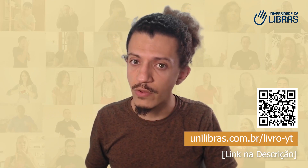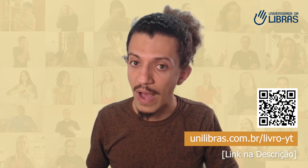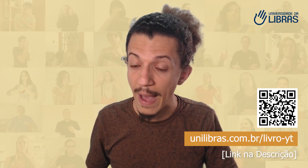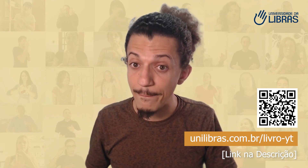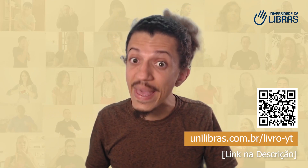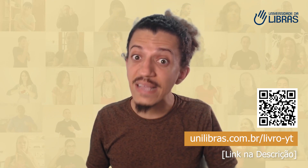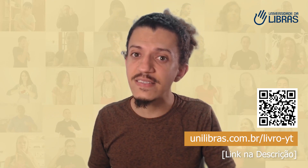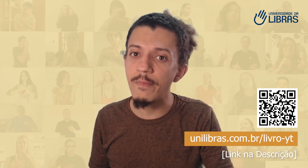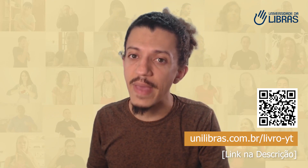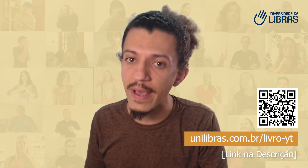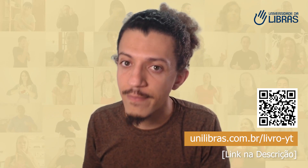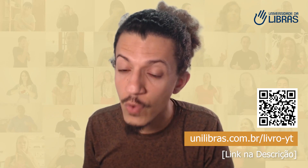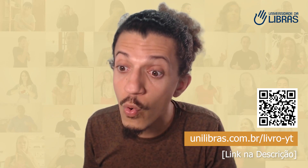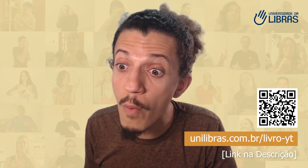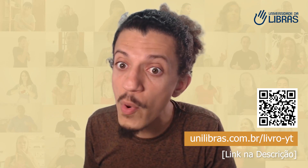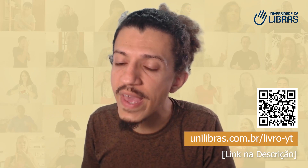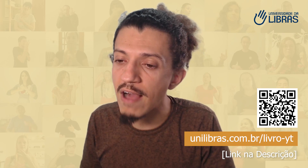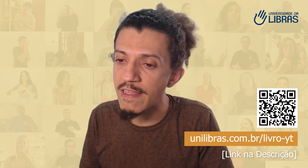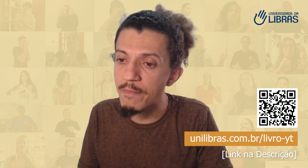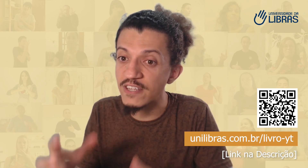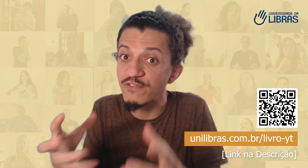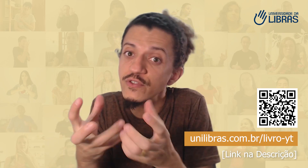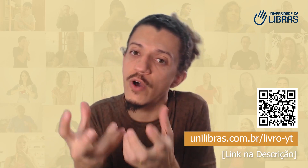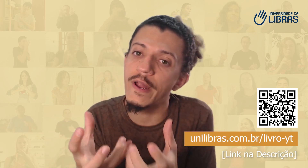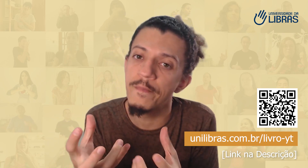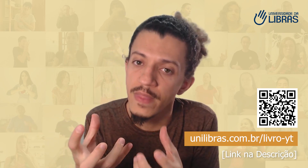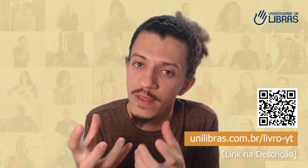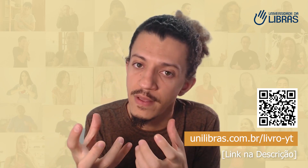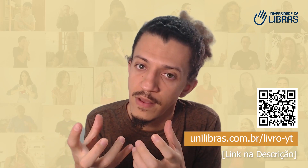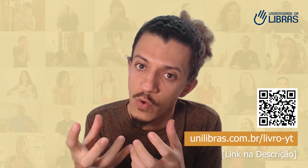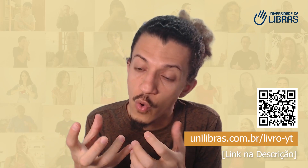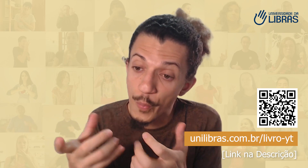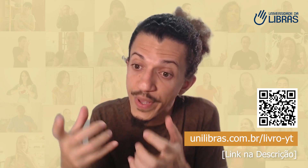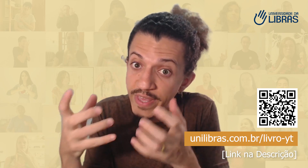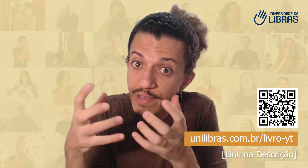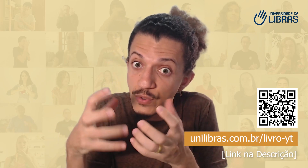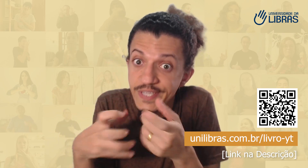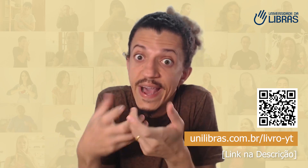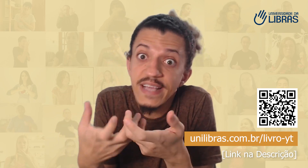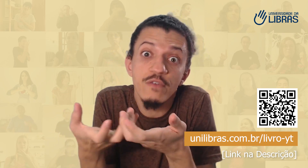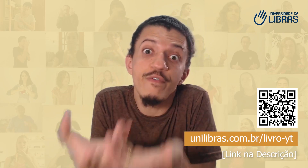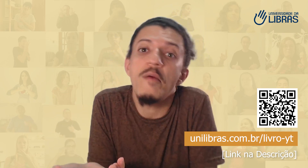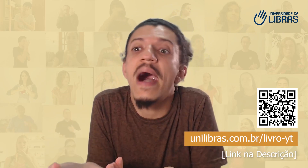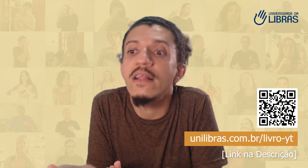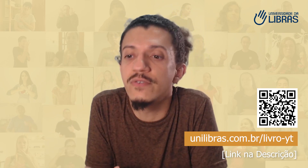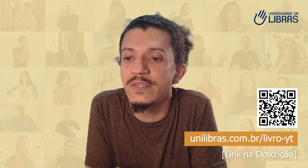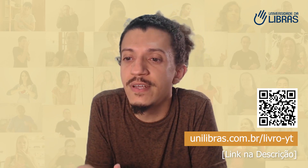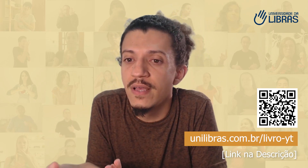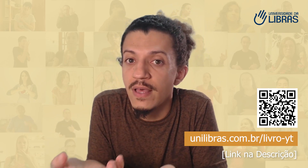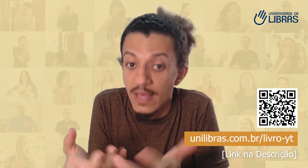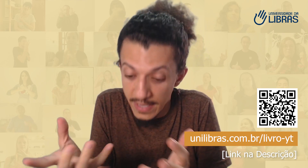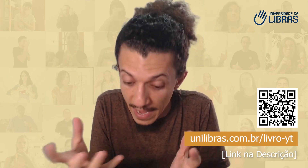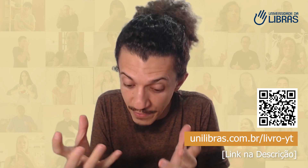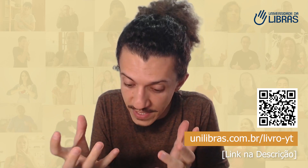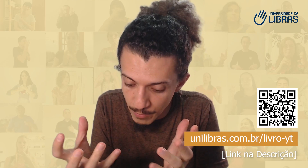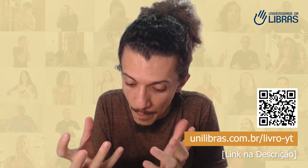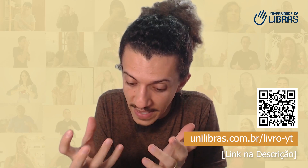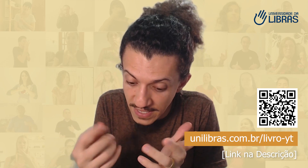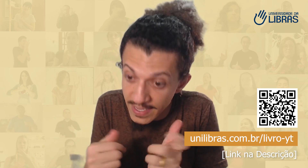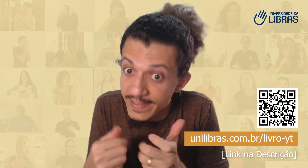ajudando a perceber como que a Libras funciona, como que os sinais são formados. E aí você começa a entender